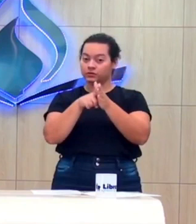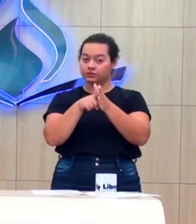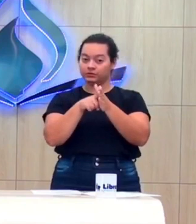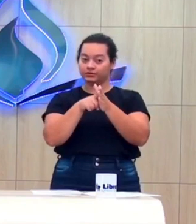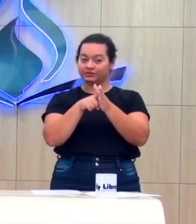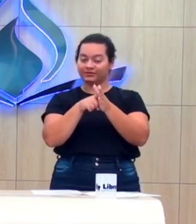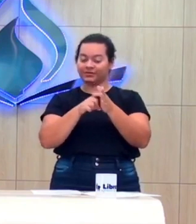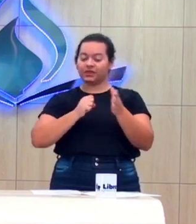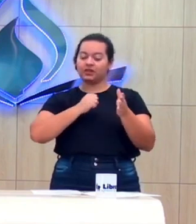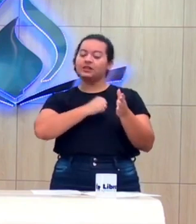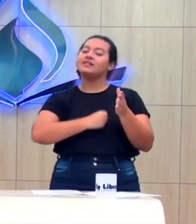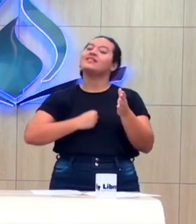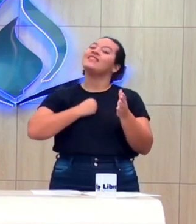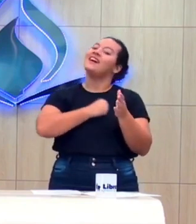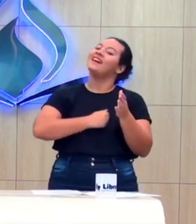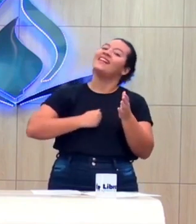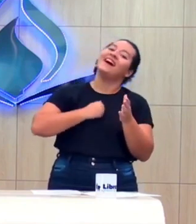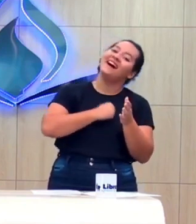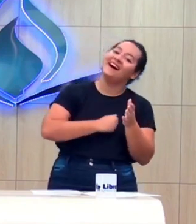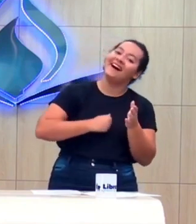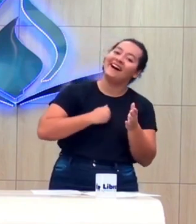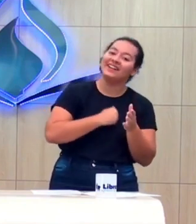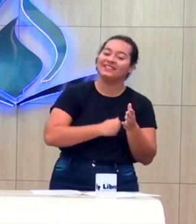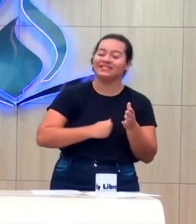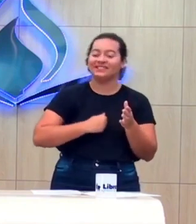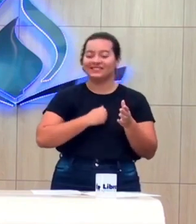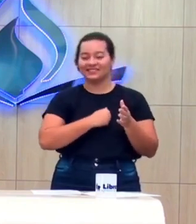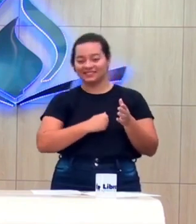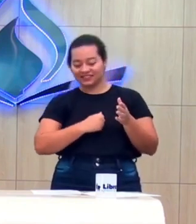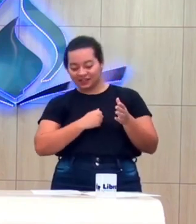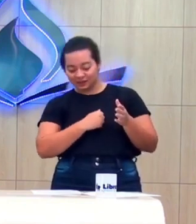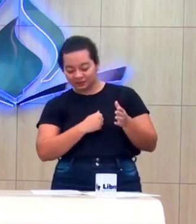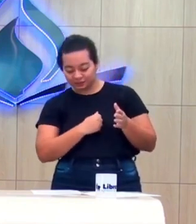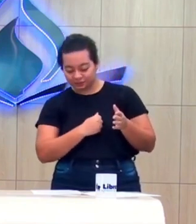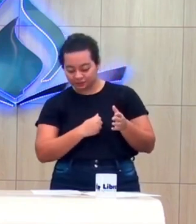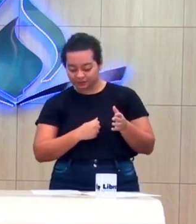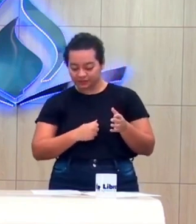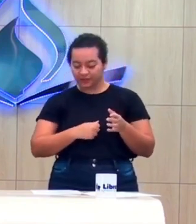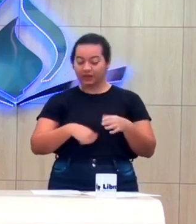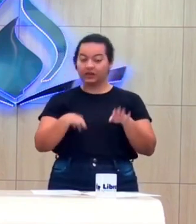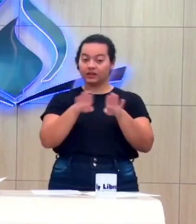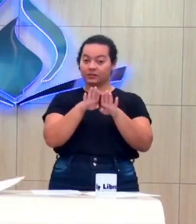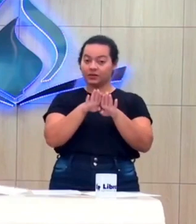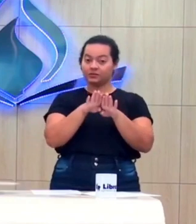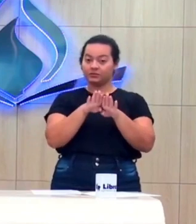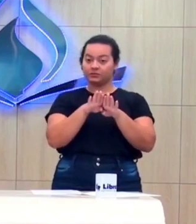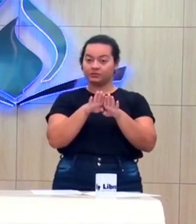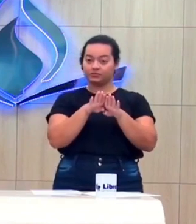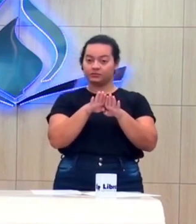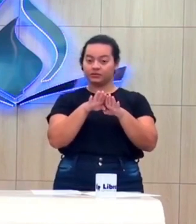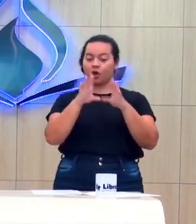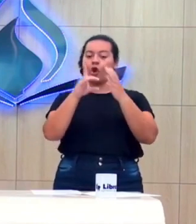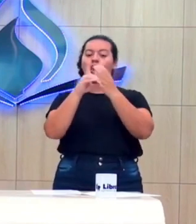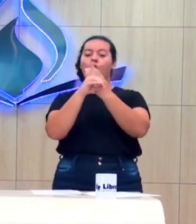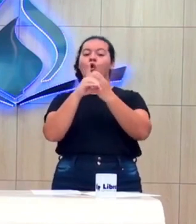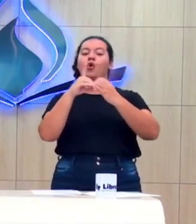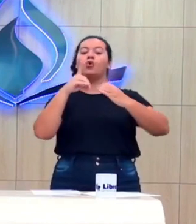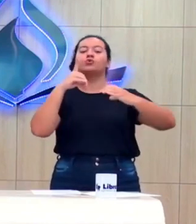de saudade. Aí nós aprendemos o sinal de